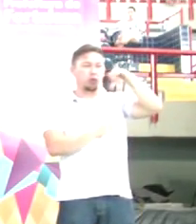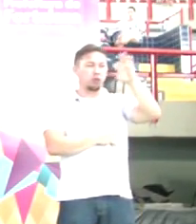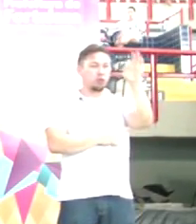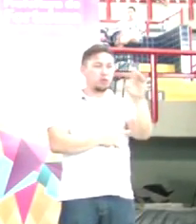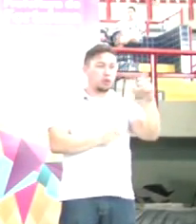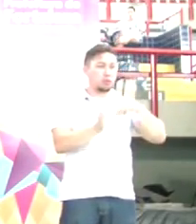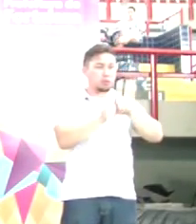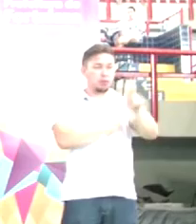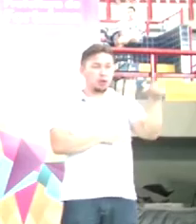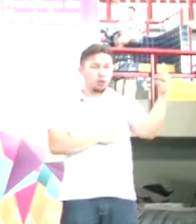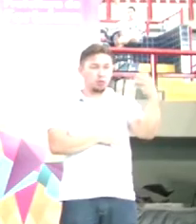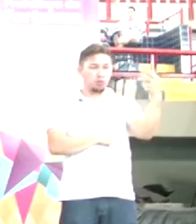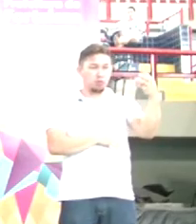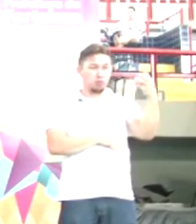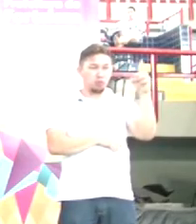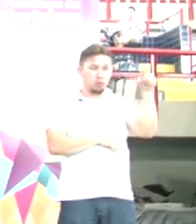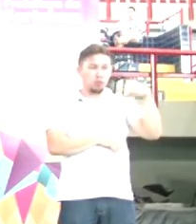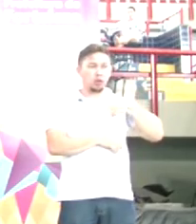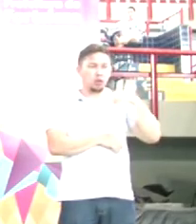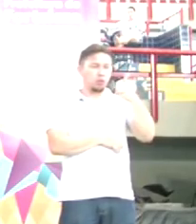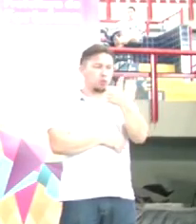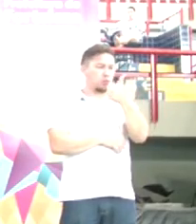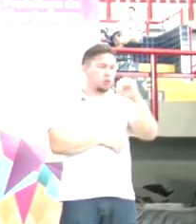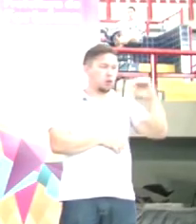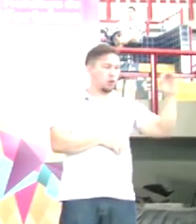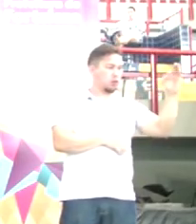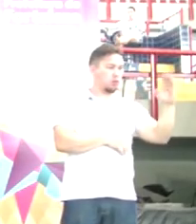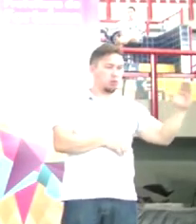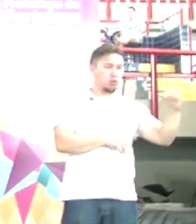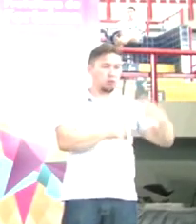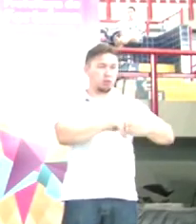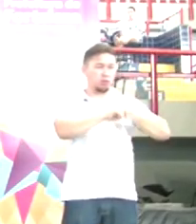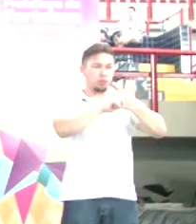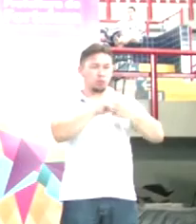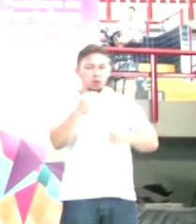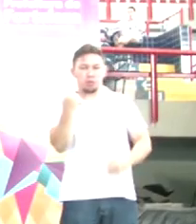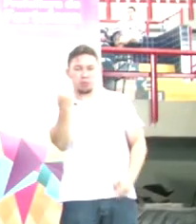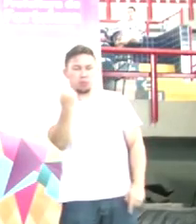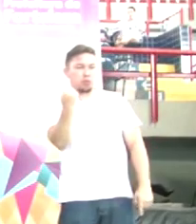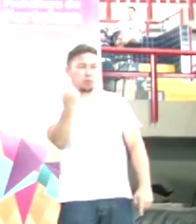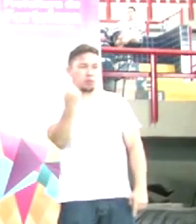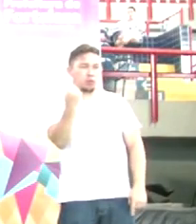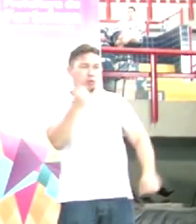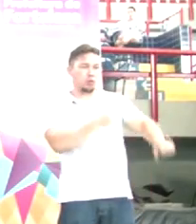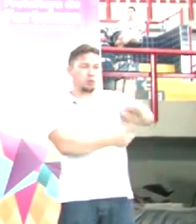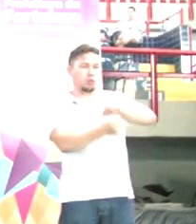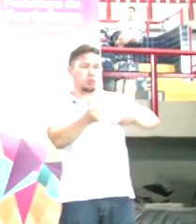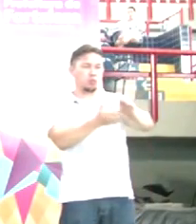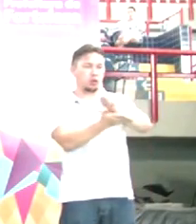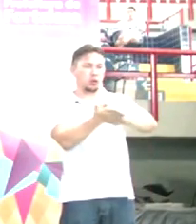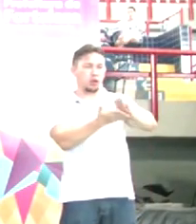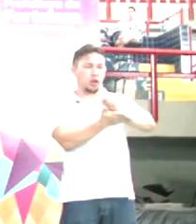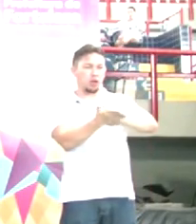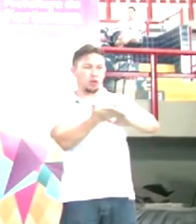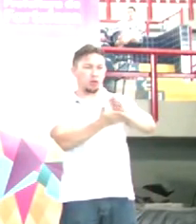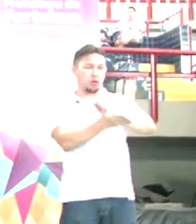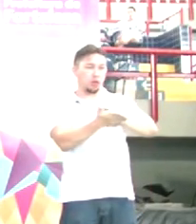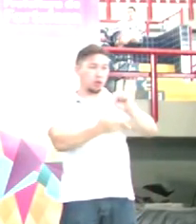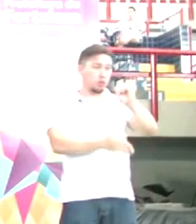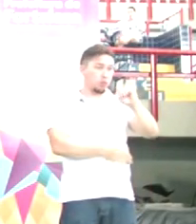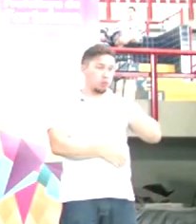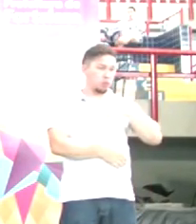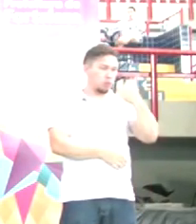questão 3, como o rendimento é de 100%, eu iria multiplicar por 1, então não muda em nada, tá? Então, se